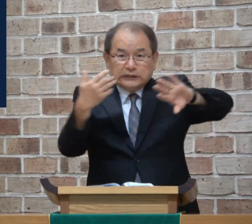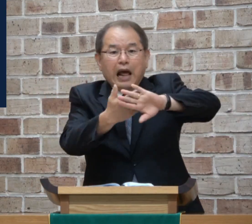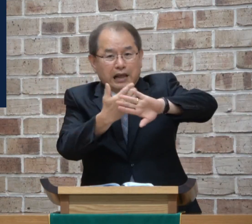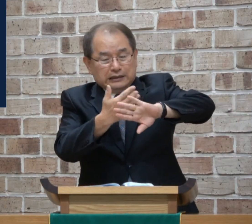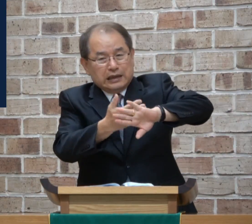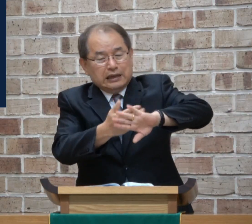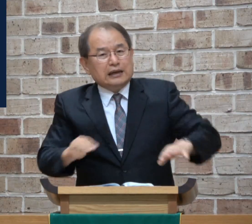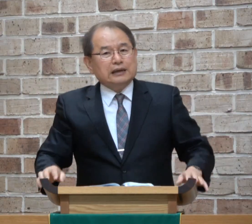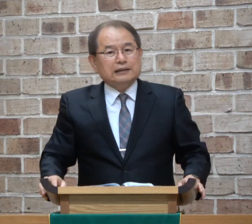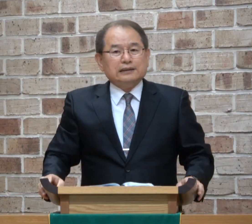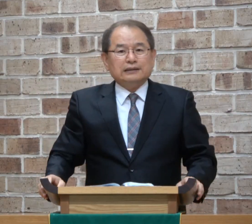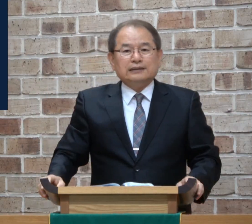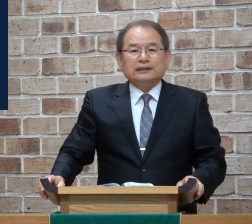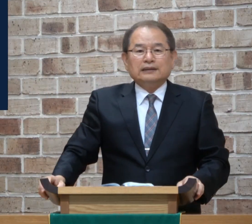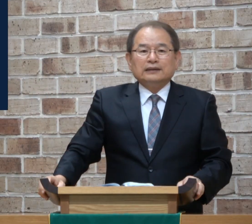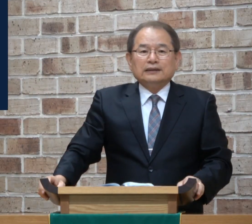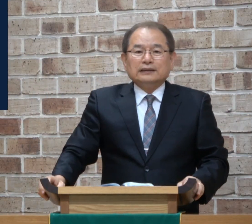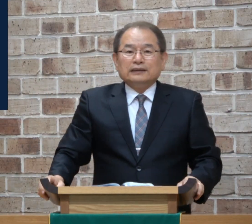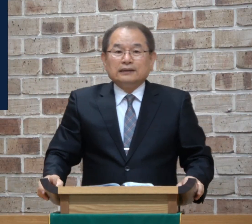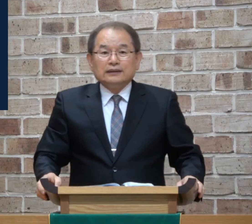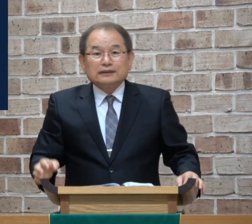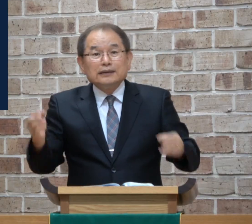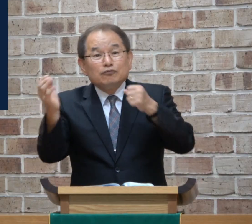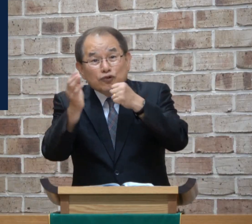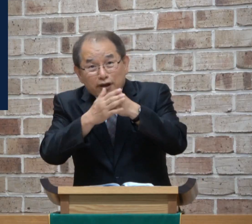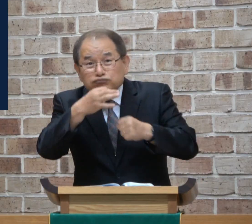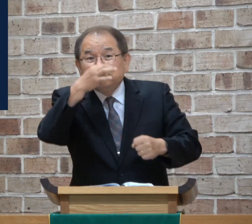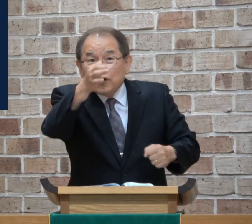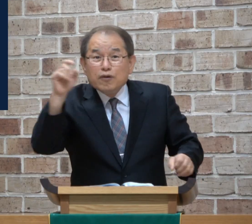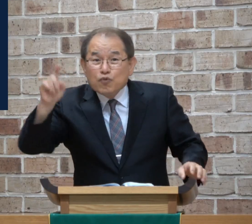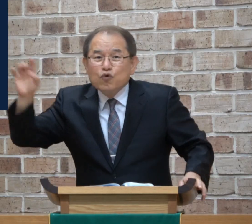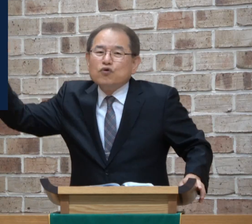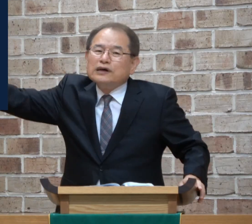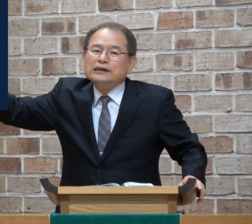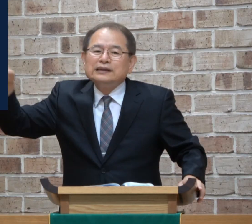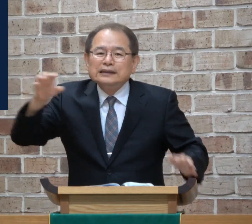향기가 아니라 열매도 맺혀지지 않습니다. 그렇기 때문에 우리는